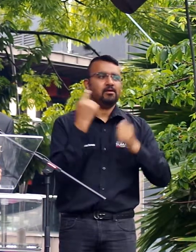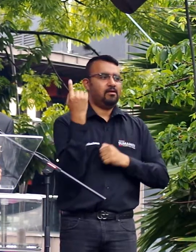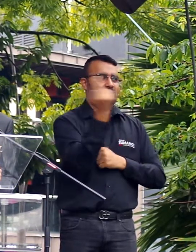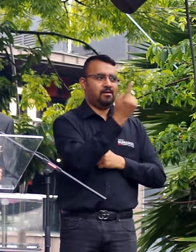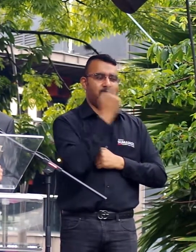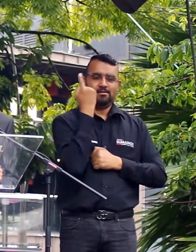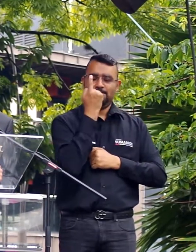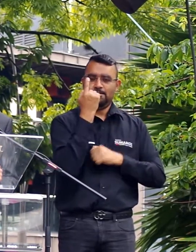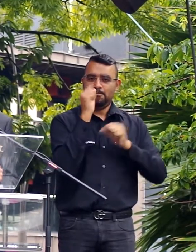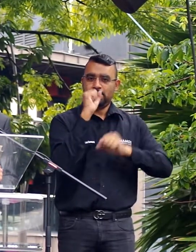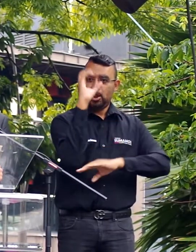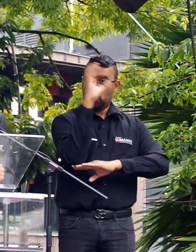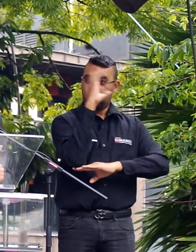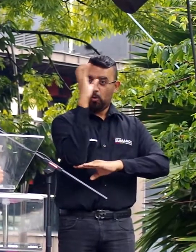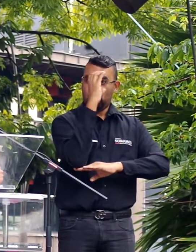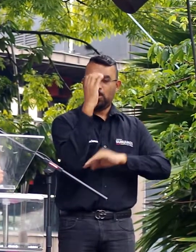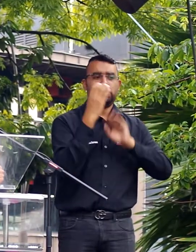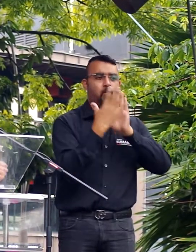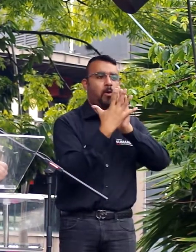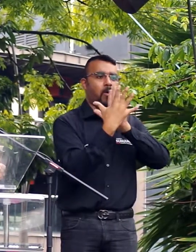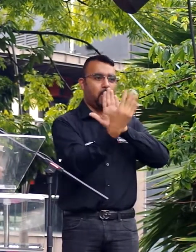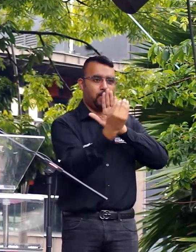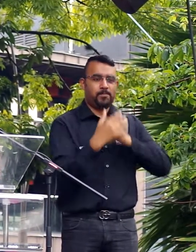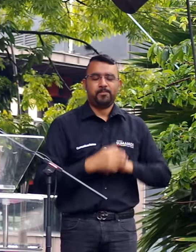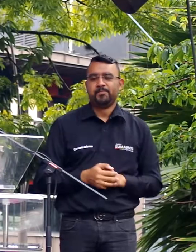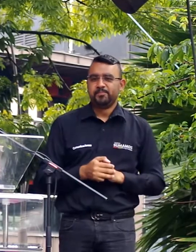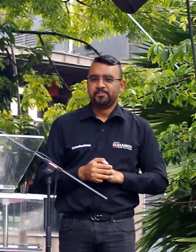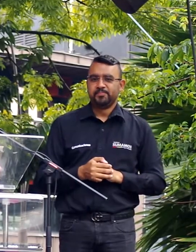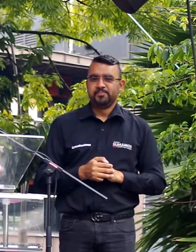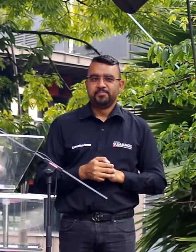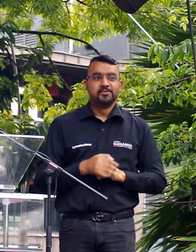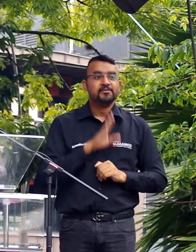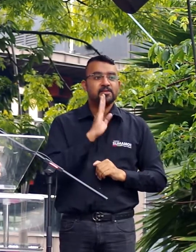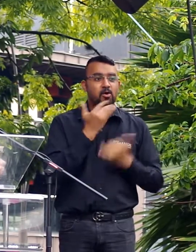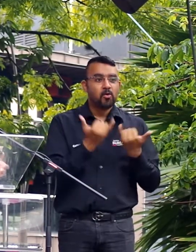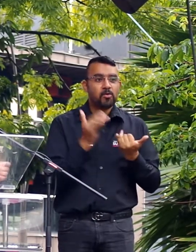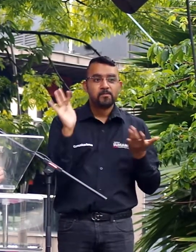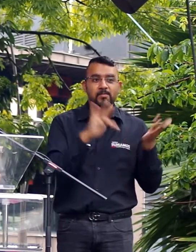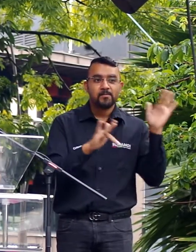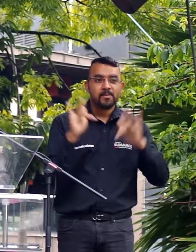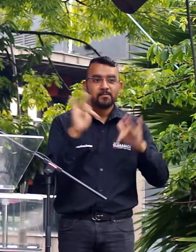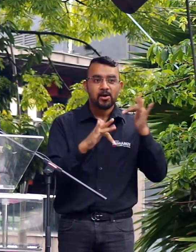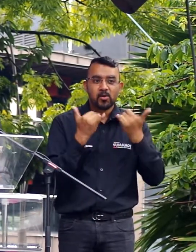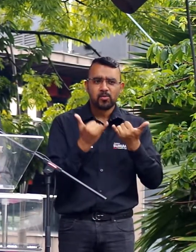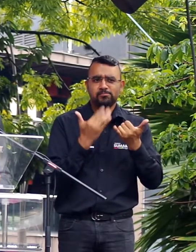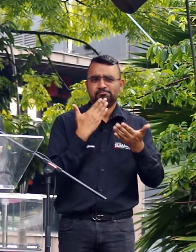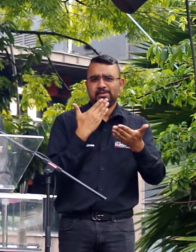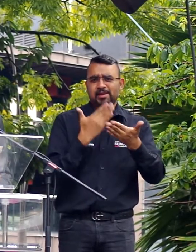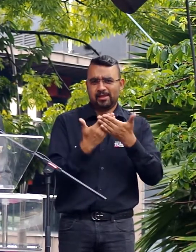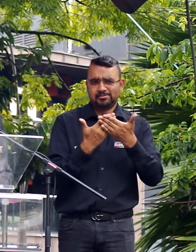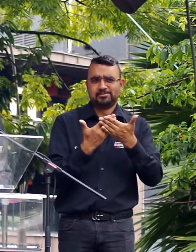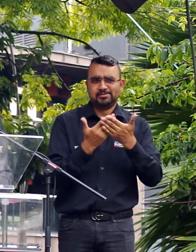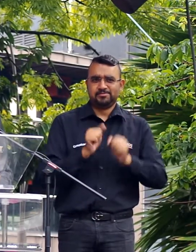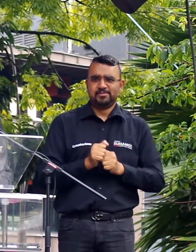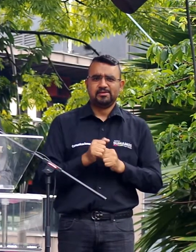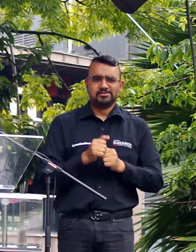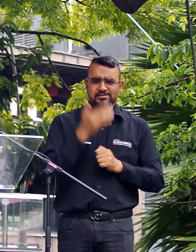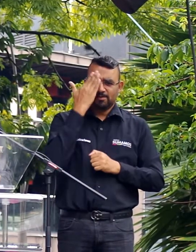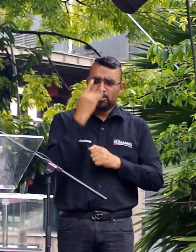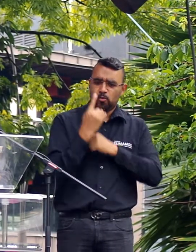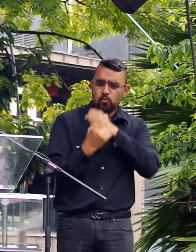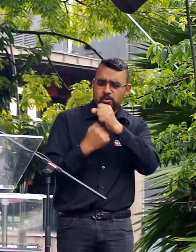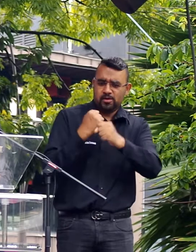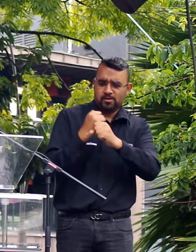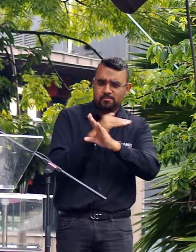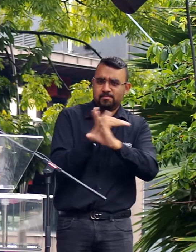el territorio colombiano. A toda la comunidad, gracias por el respaldo que nos han dado. Nos queda cerca de año y